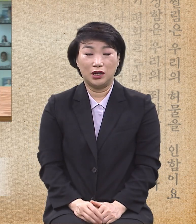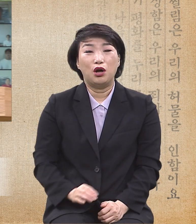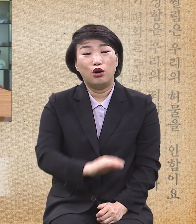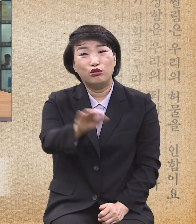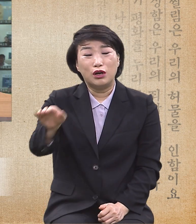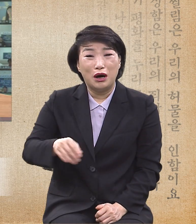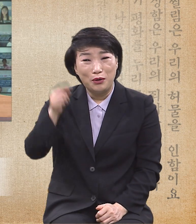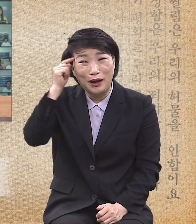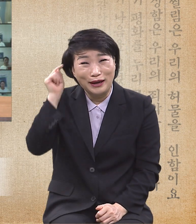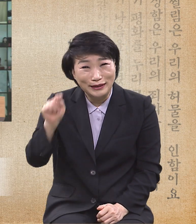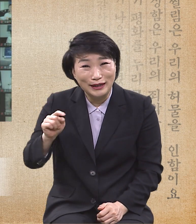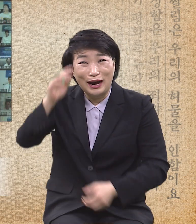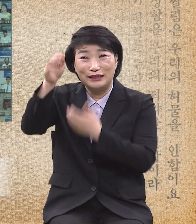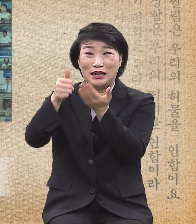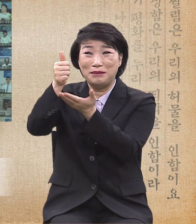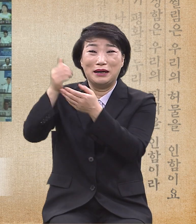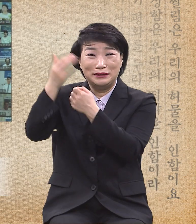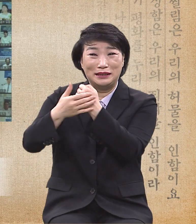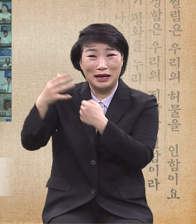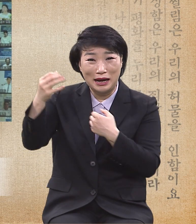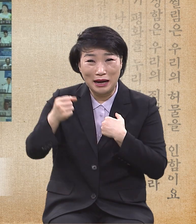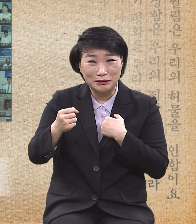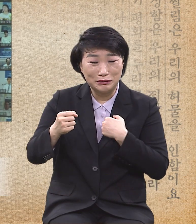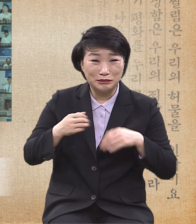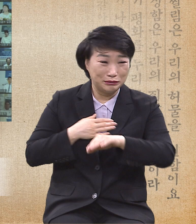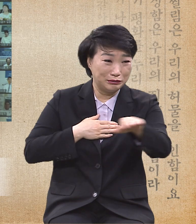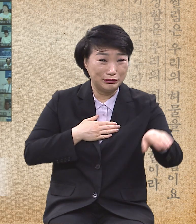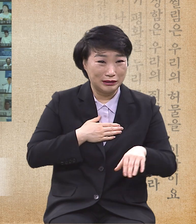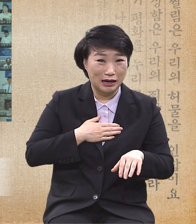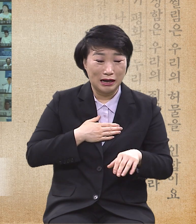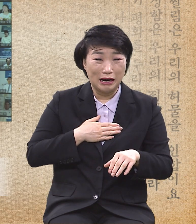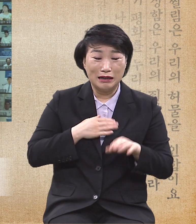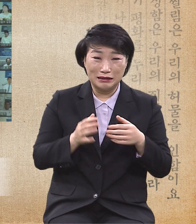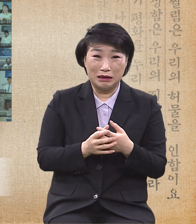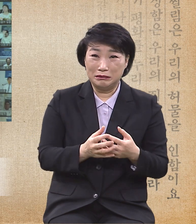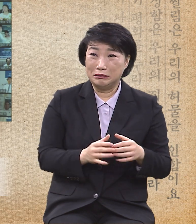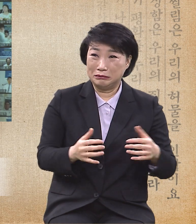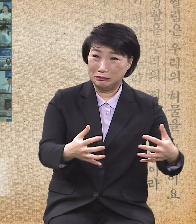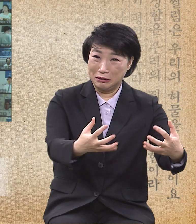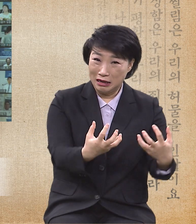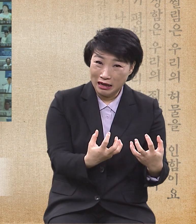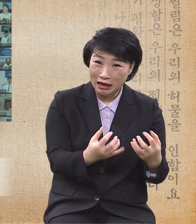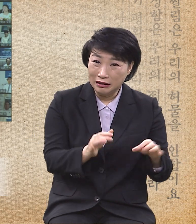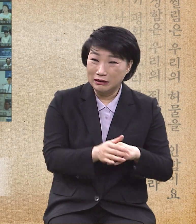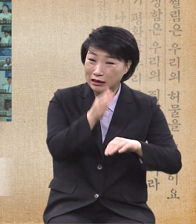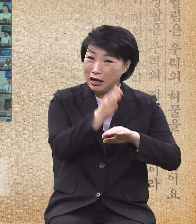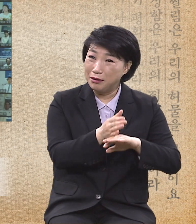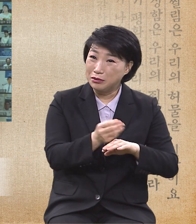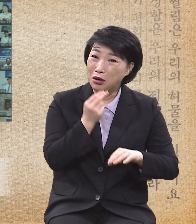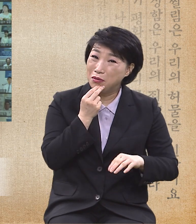우리가 어떻게 이런 은혜 앞에서 인색할 수 있으며 감사하지 않을 수 있느냐?